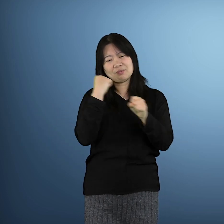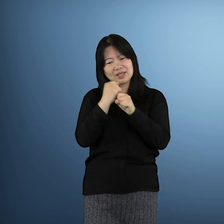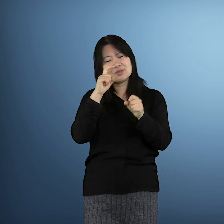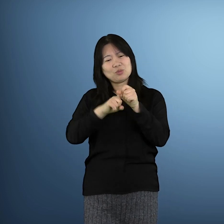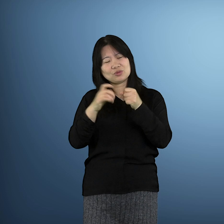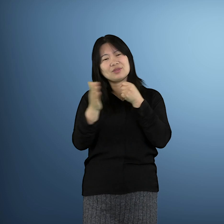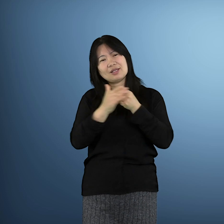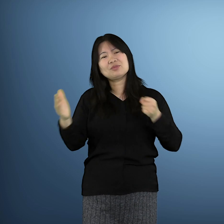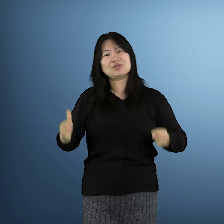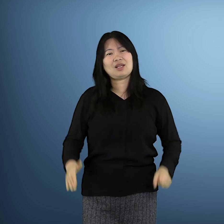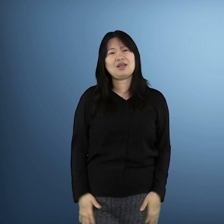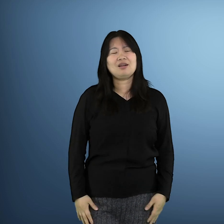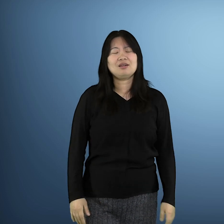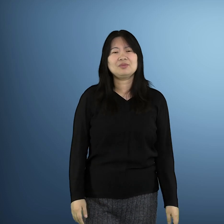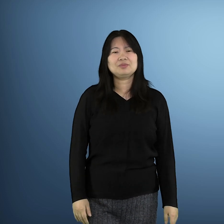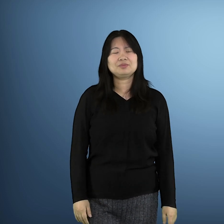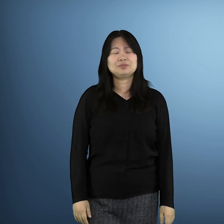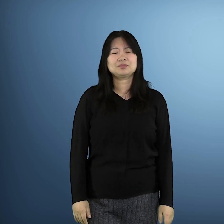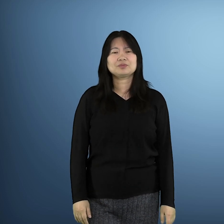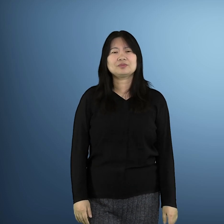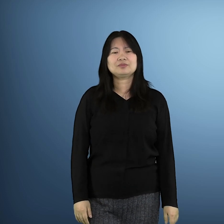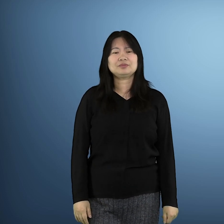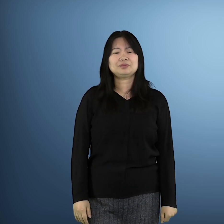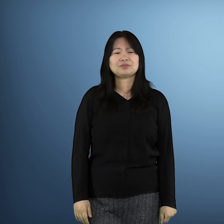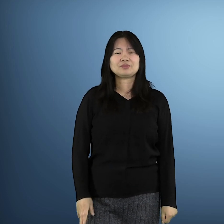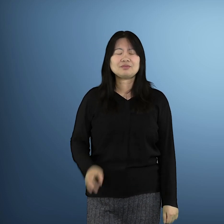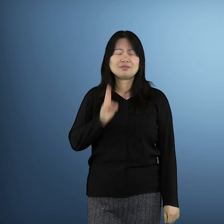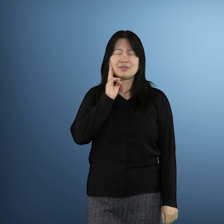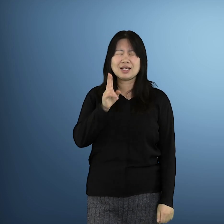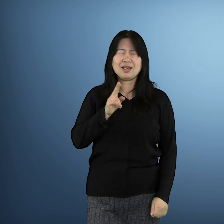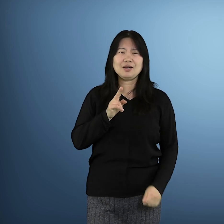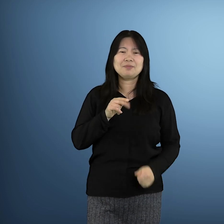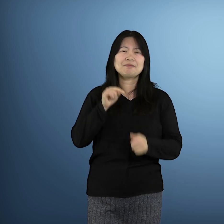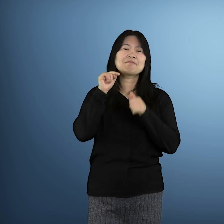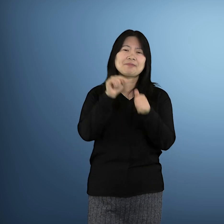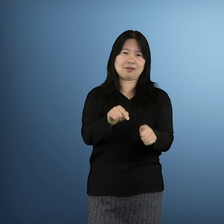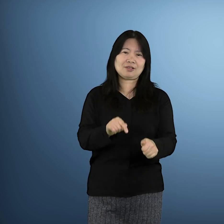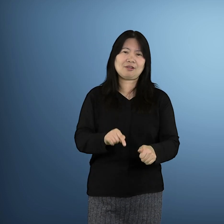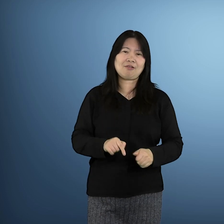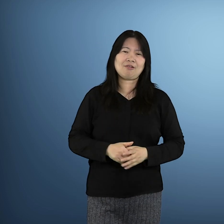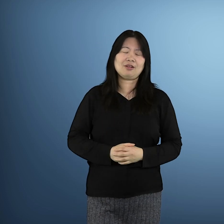위해서 이런 가혹한 명령을